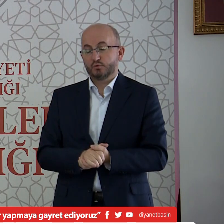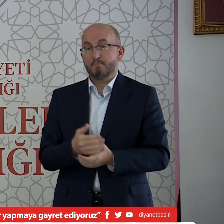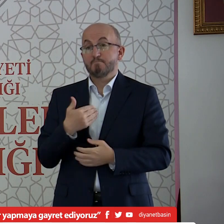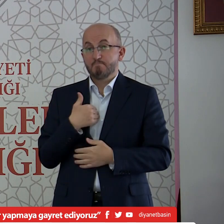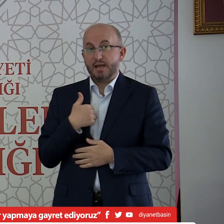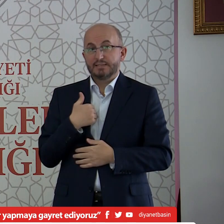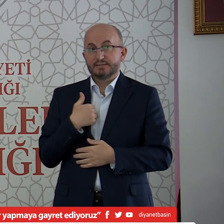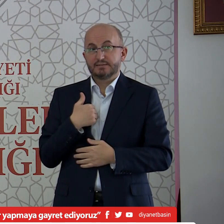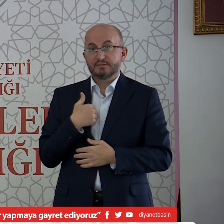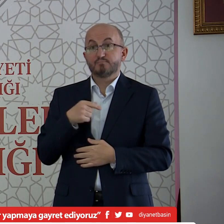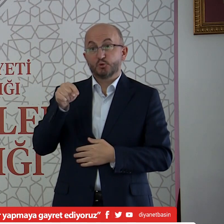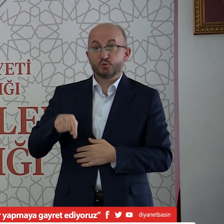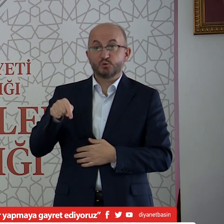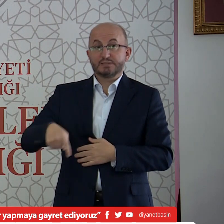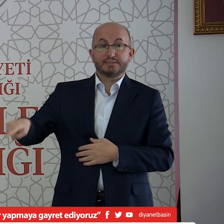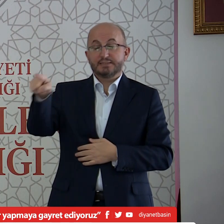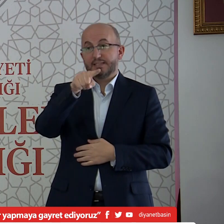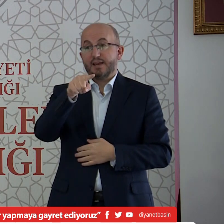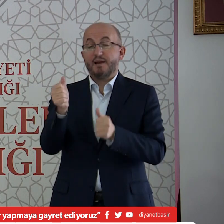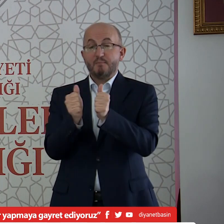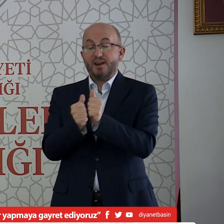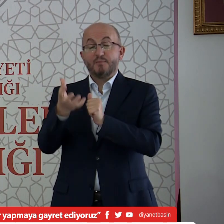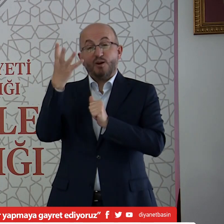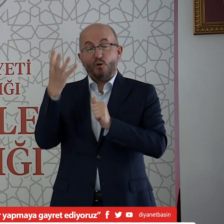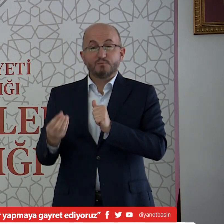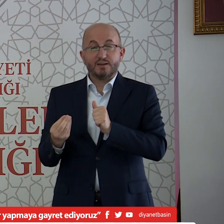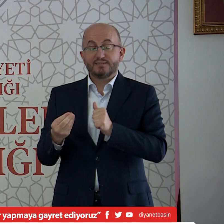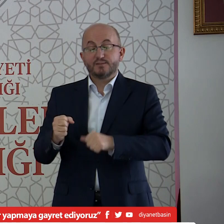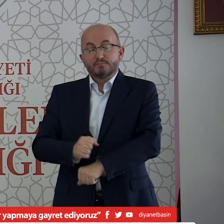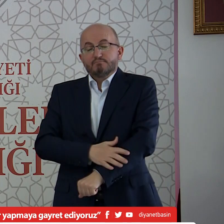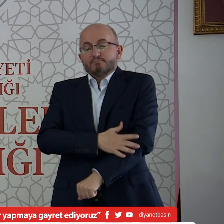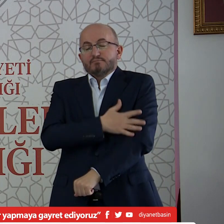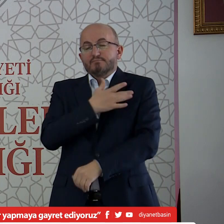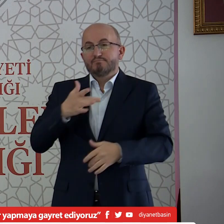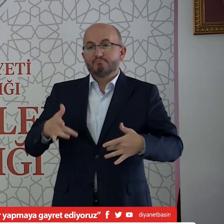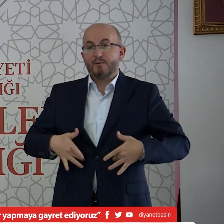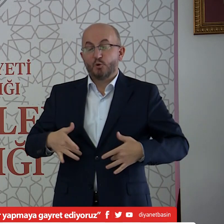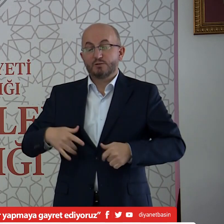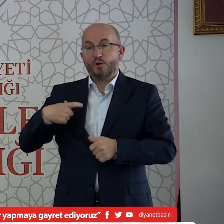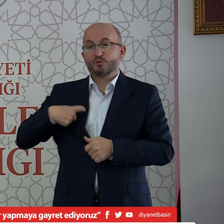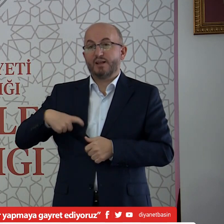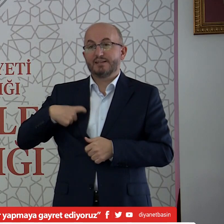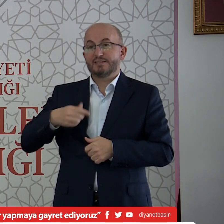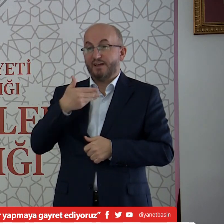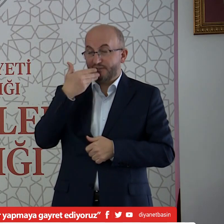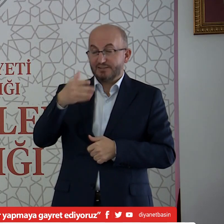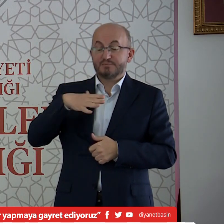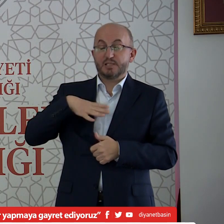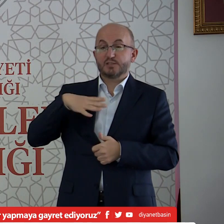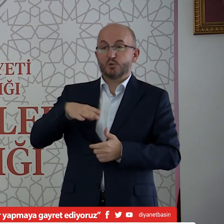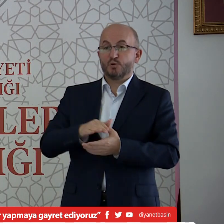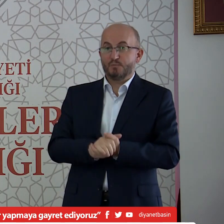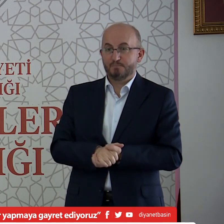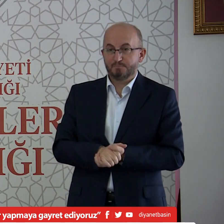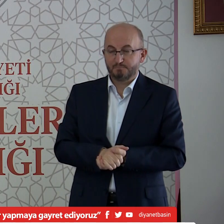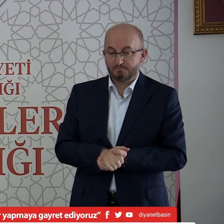Ben bugün sizlerle beraber olmaktan duyduğum memnuniyeti özellikle ifade etmek istiyorum.